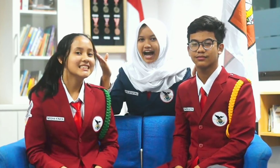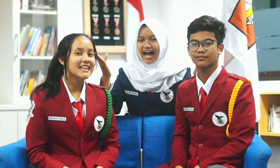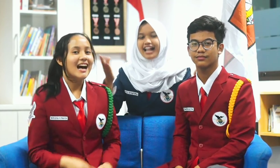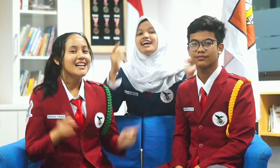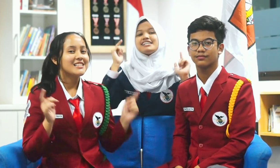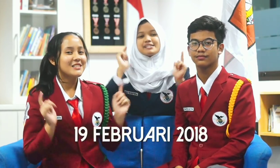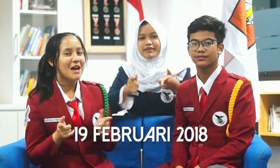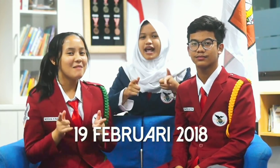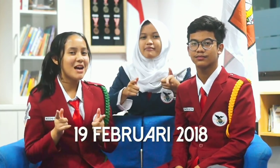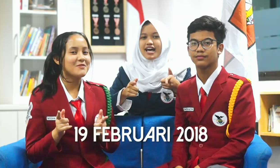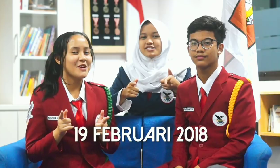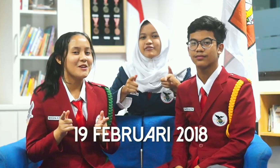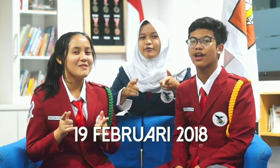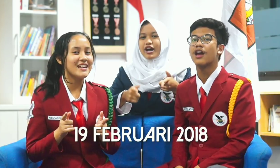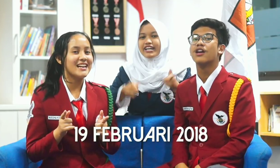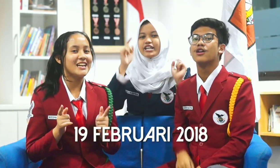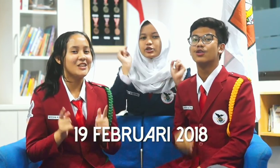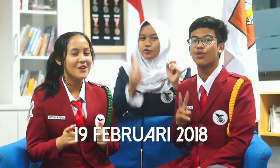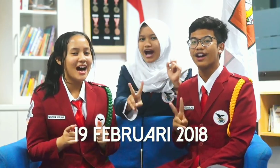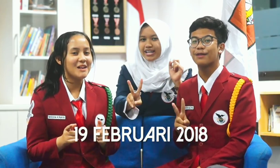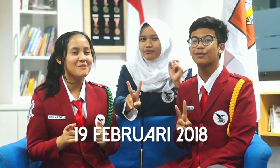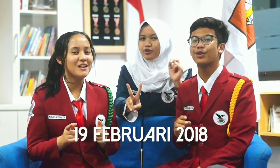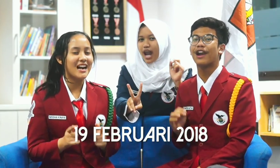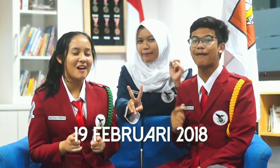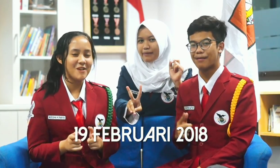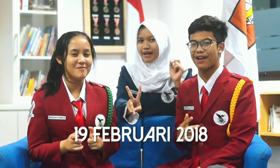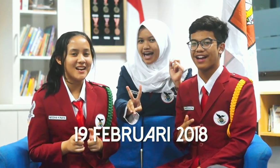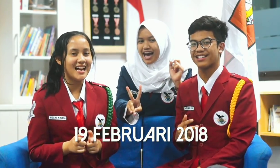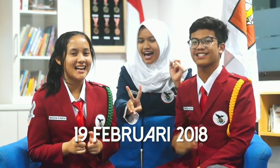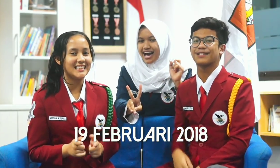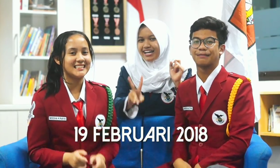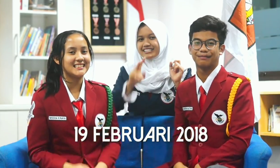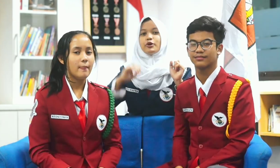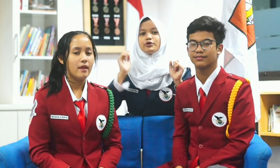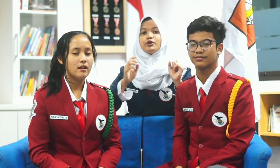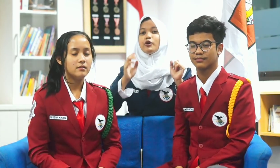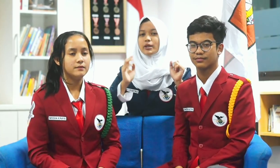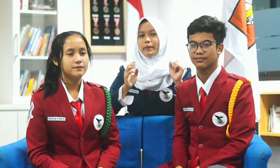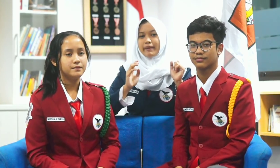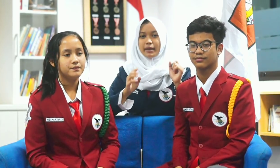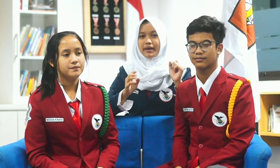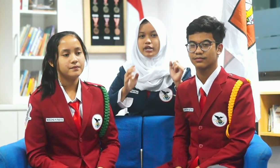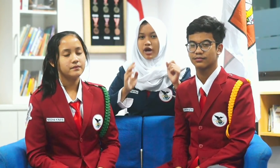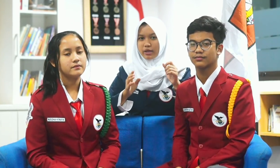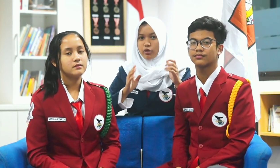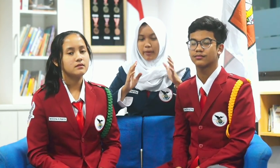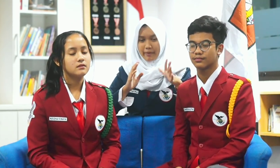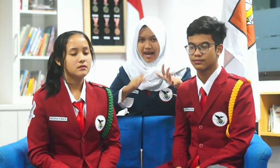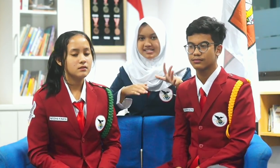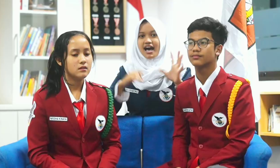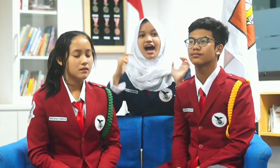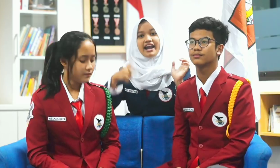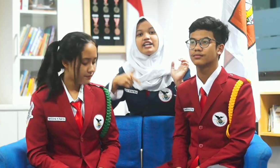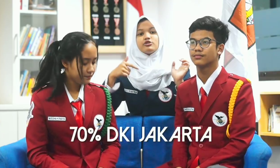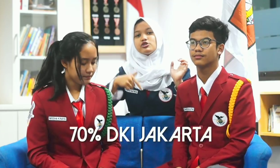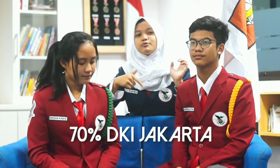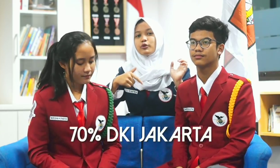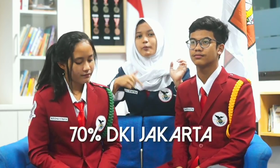tanggal 19 Februari 2018. Untuk kuota PPDB 2018 ada